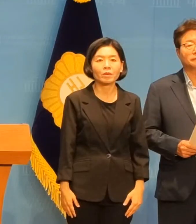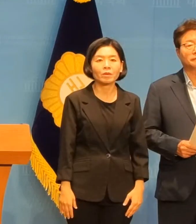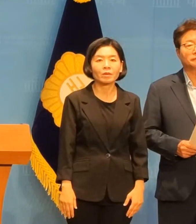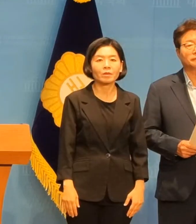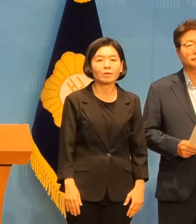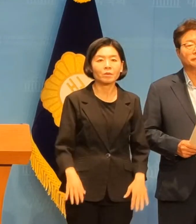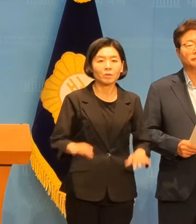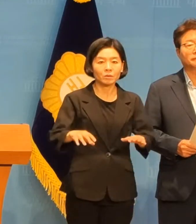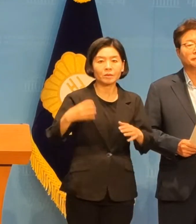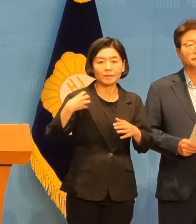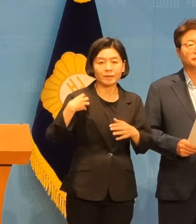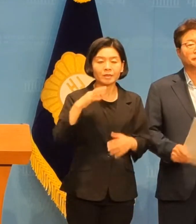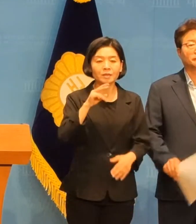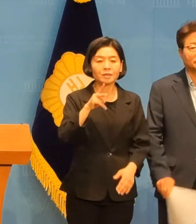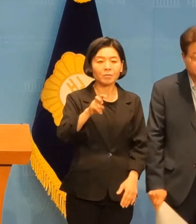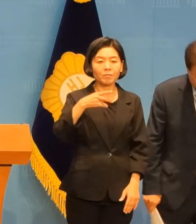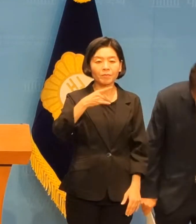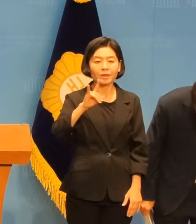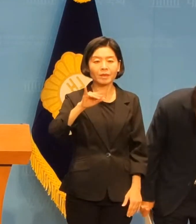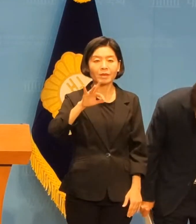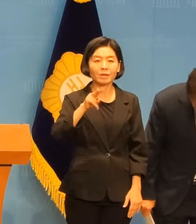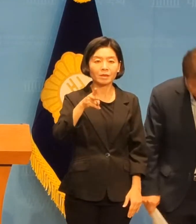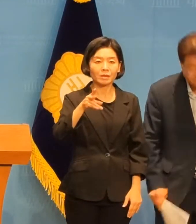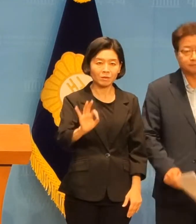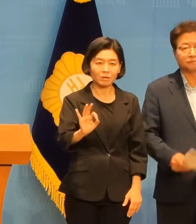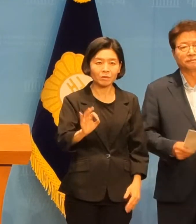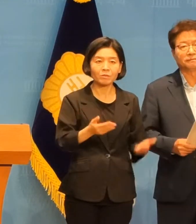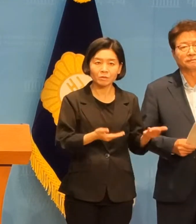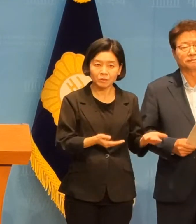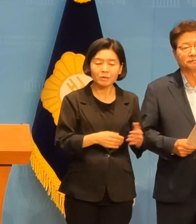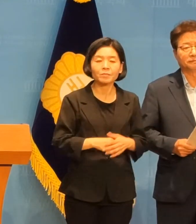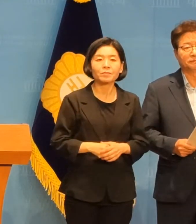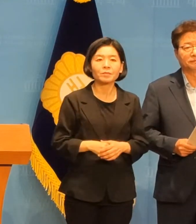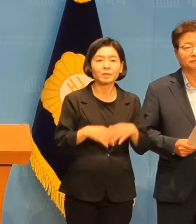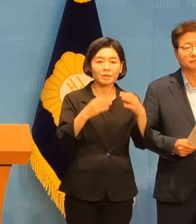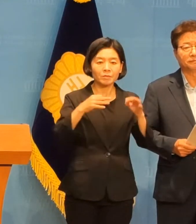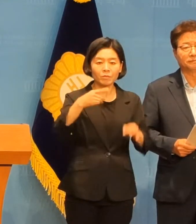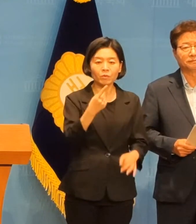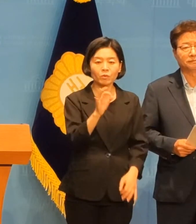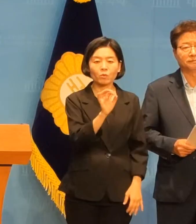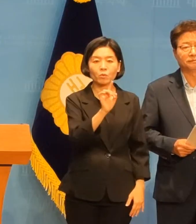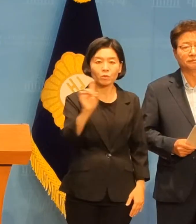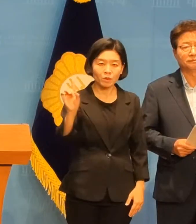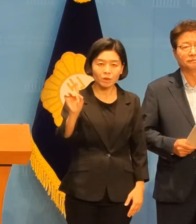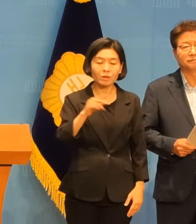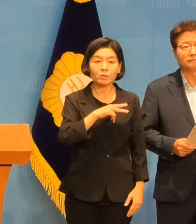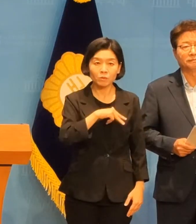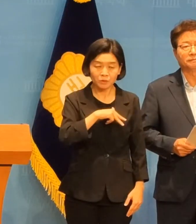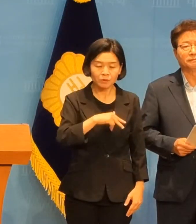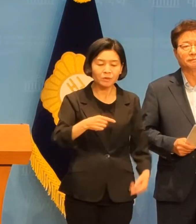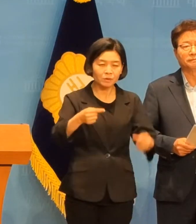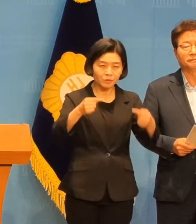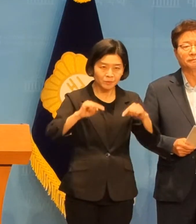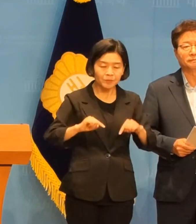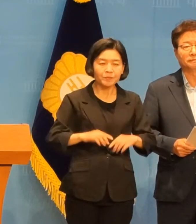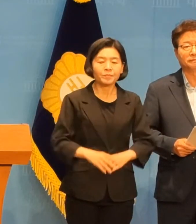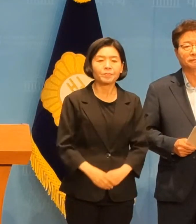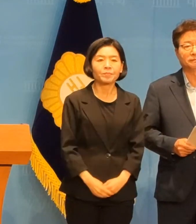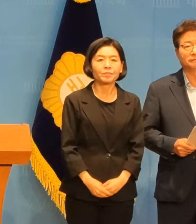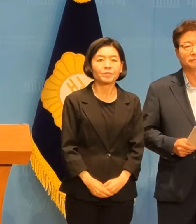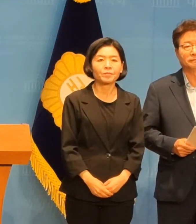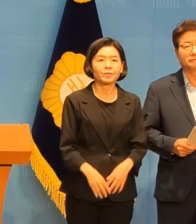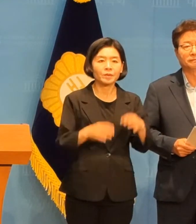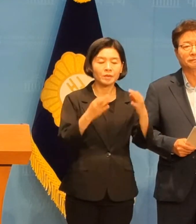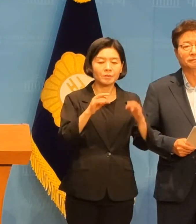주관해 주신 염태영 의원님 모셨습니다. 김동아 의원님 모셨습니다.